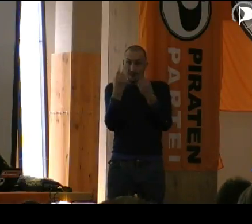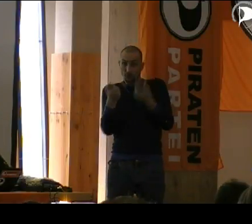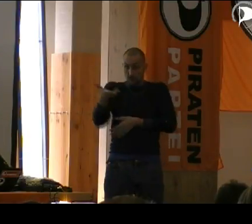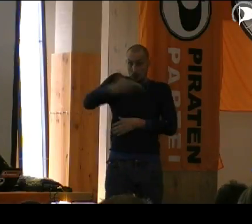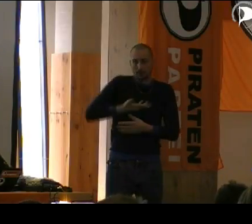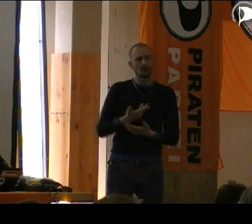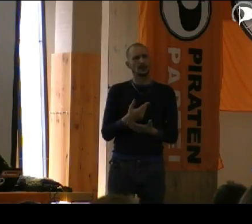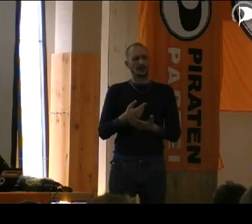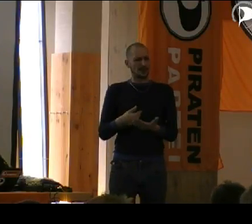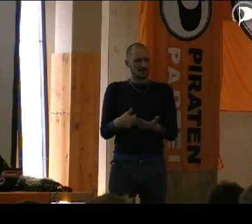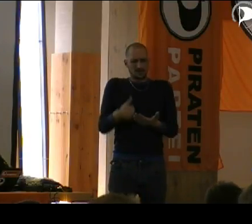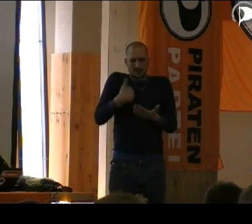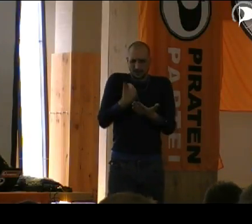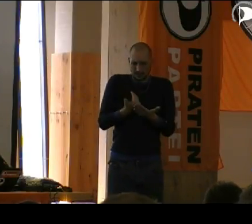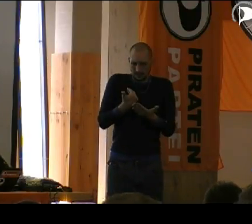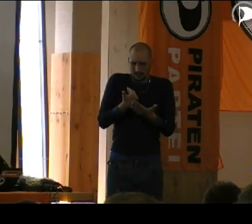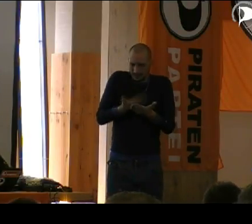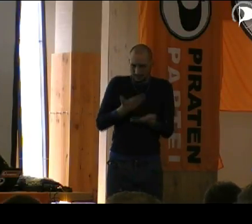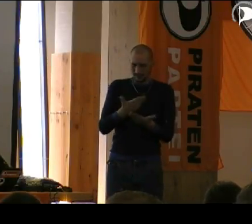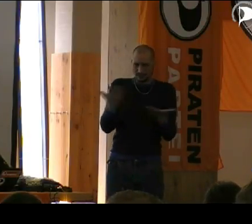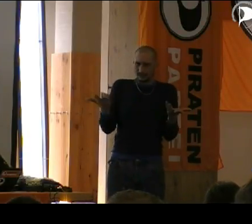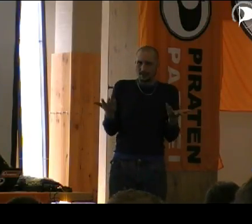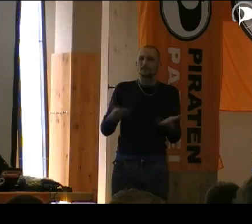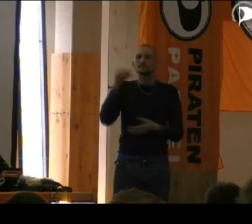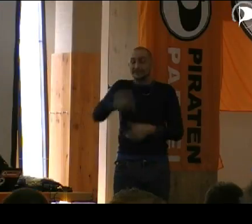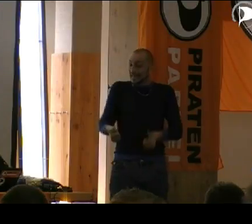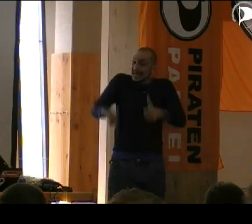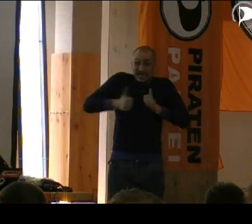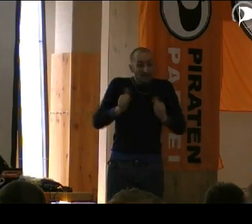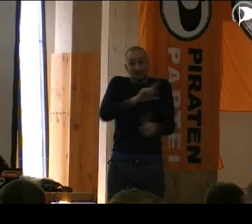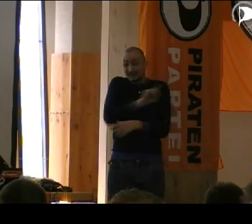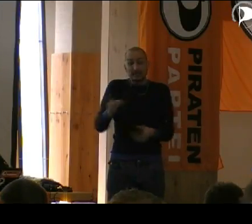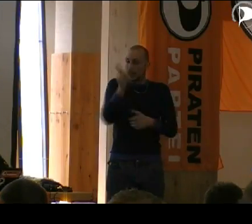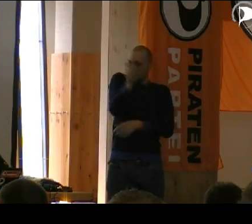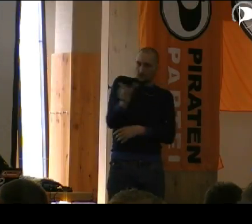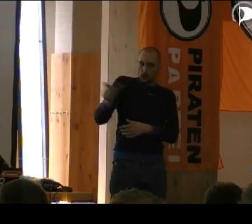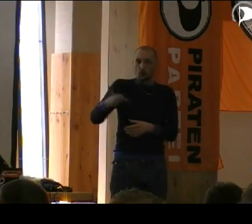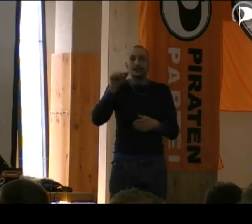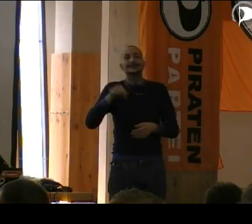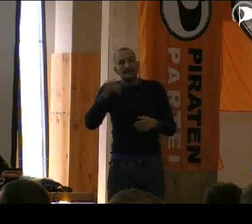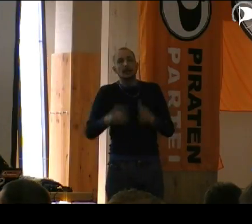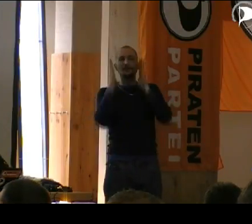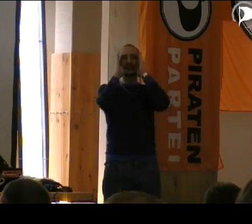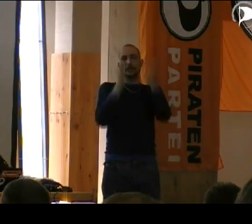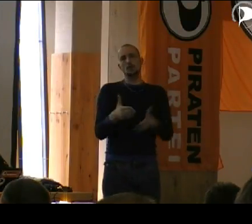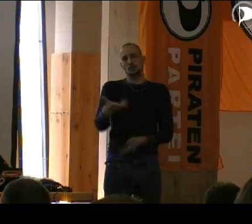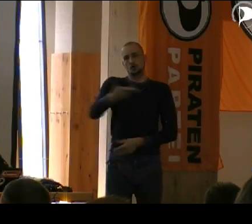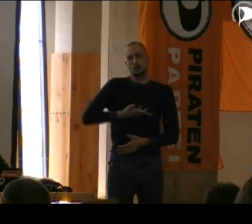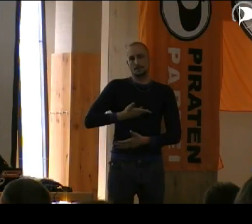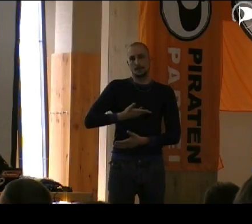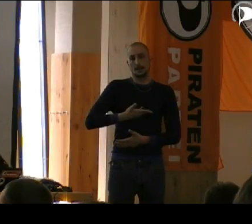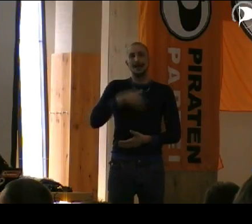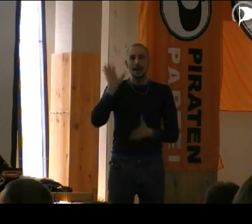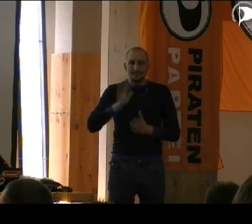warum es fehlt an der nächsten datensammlung das hilft nicht dazu dass die bevölkerung wieder vertrauen gewinnt das erzeugte